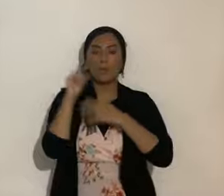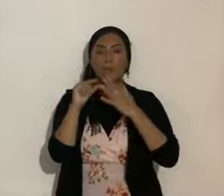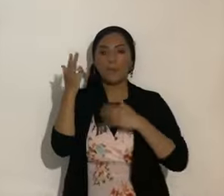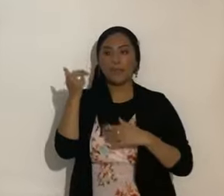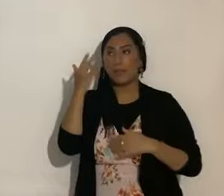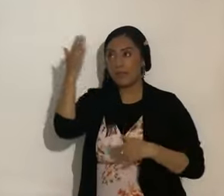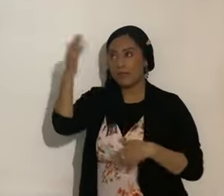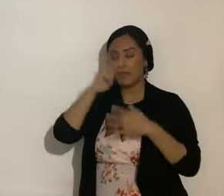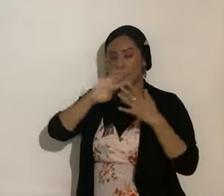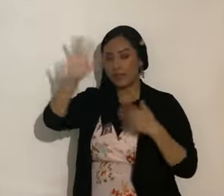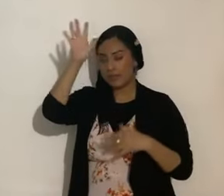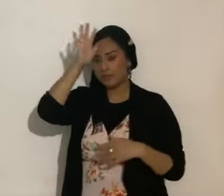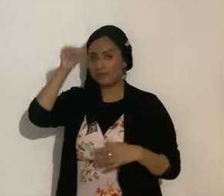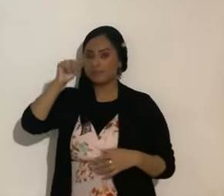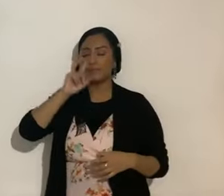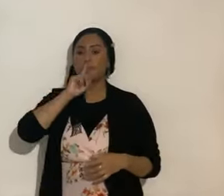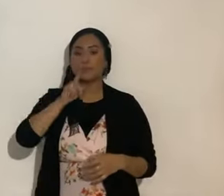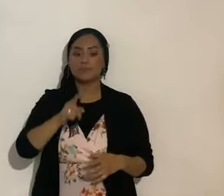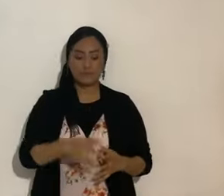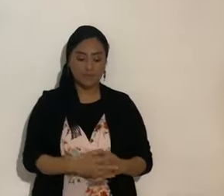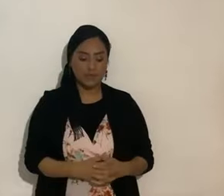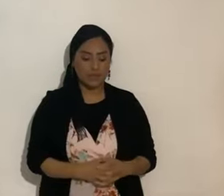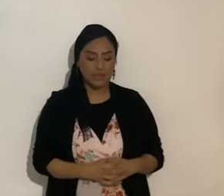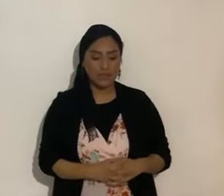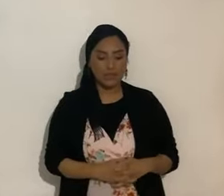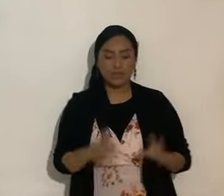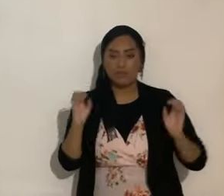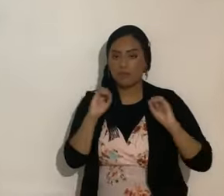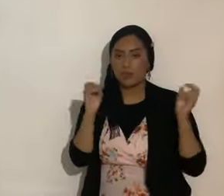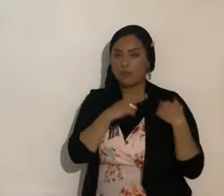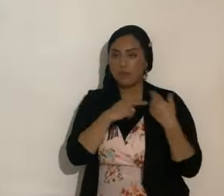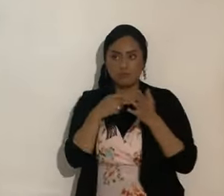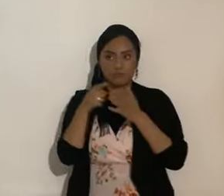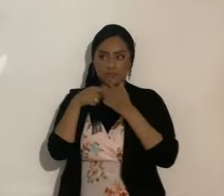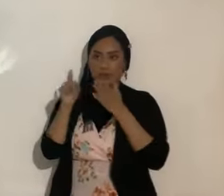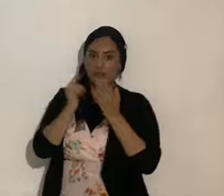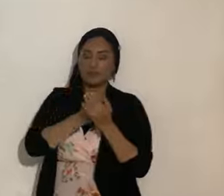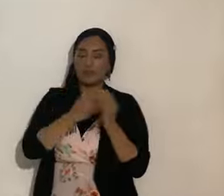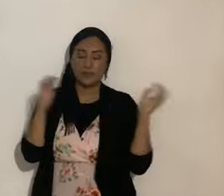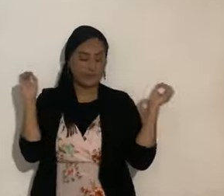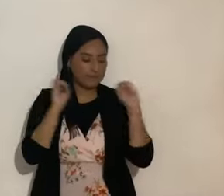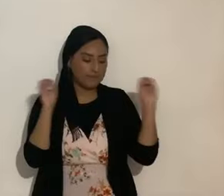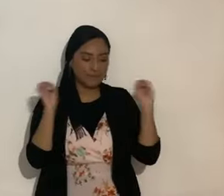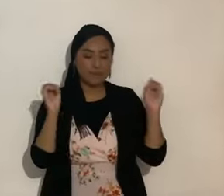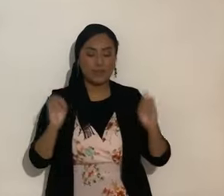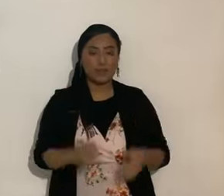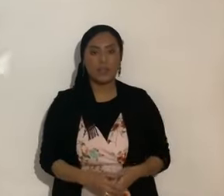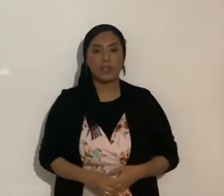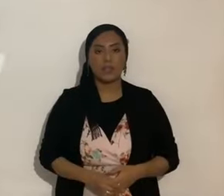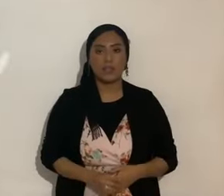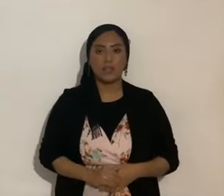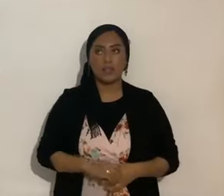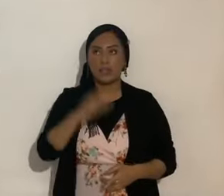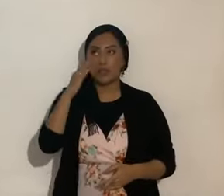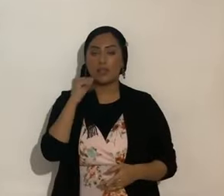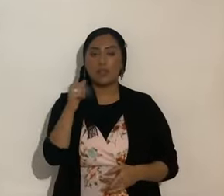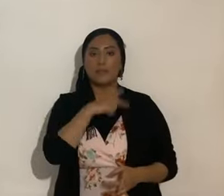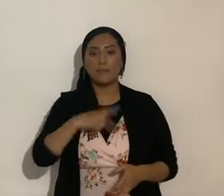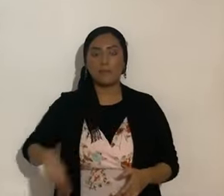Eterno ciertamente, el Eterno no tiene ninguna obligación de pagarnos nada. Nada. Él es el Rey, Él es